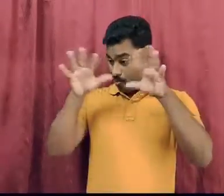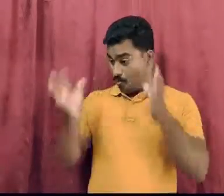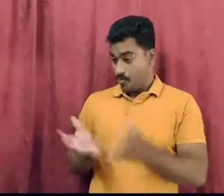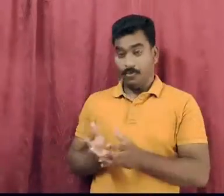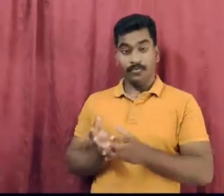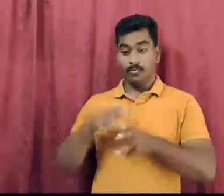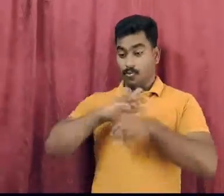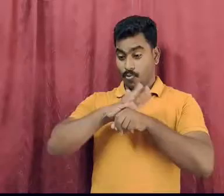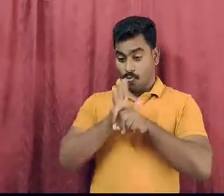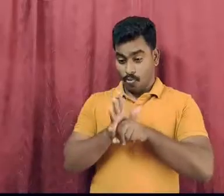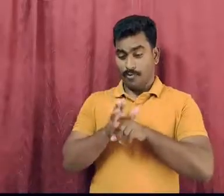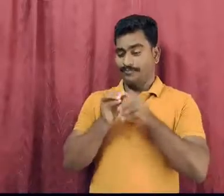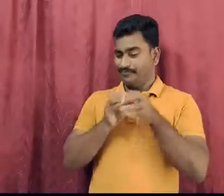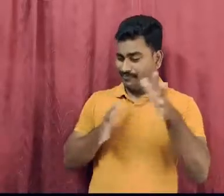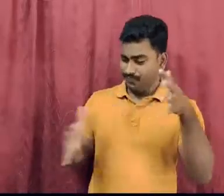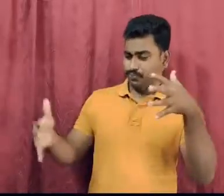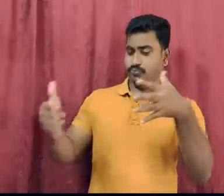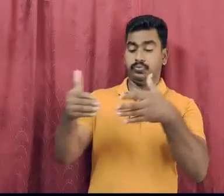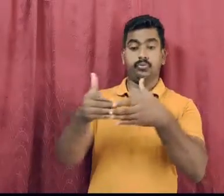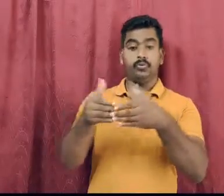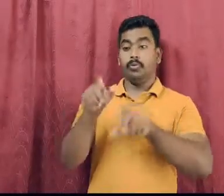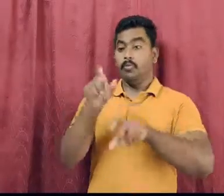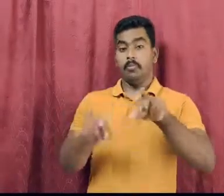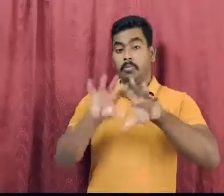ലോകത്ത് കോവിഡ് രോഗബാധിതരുടെ എണ്ണം